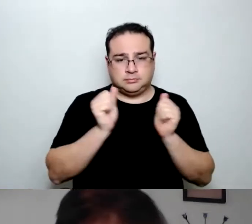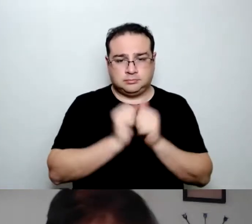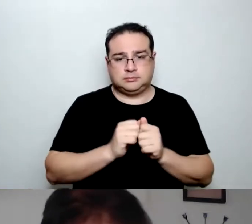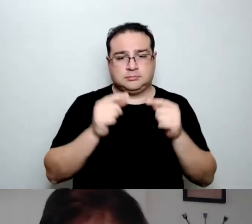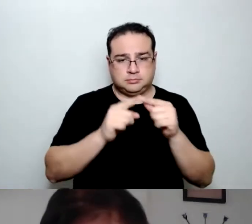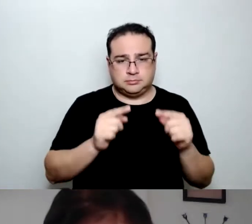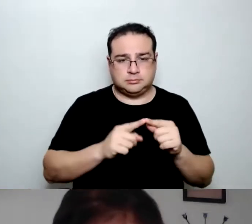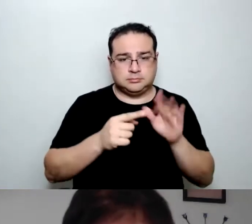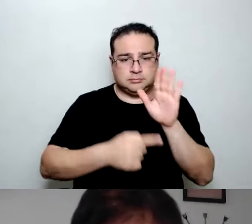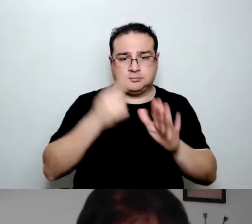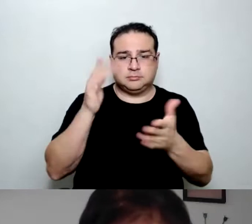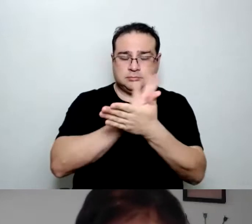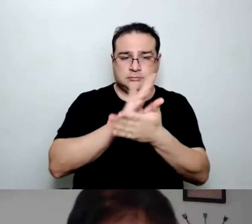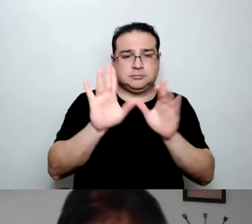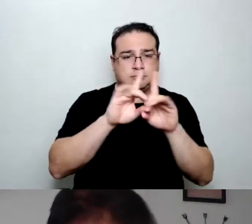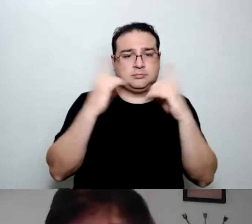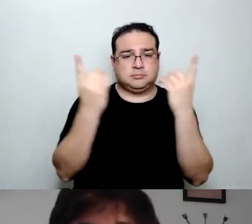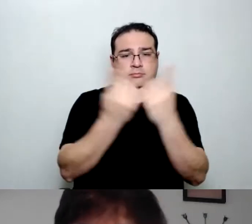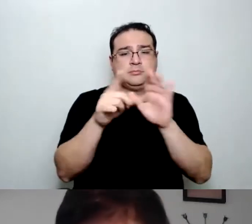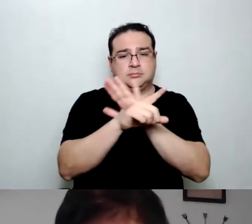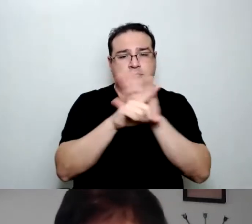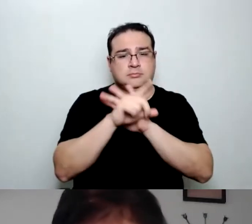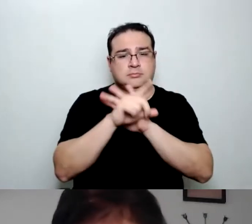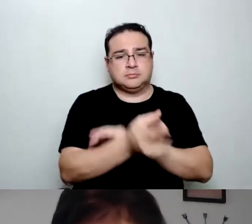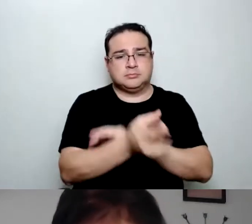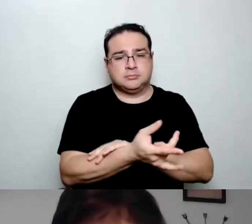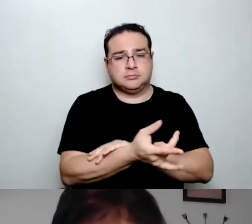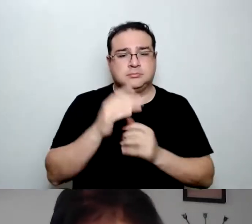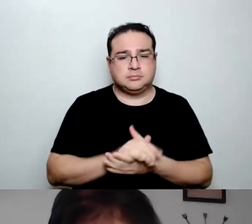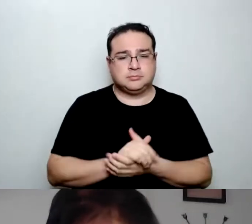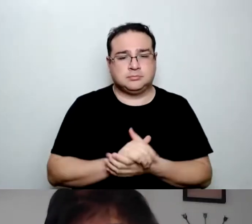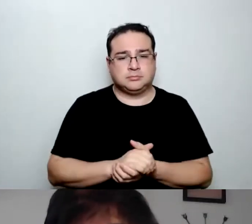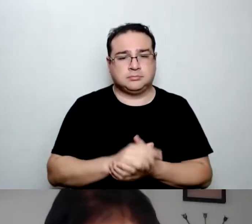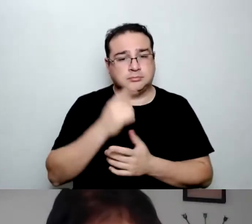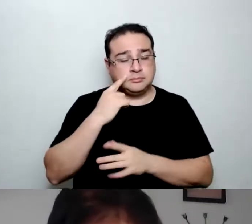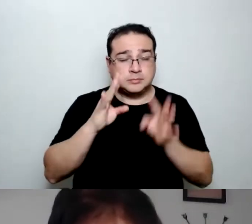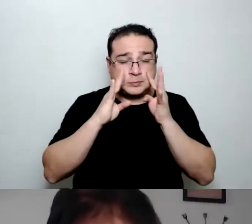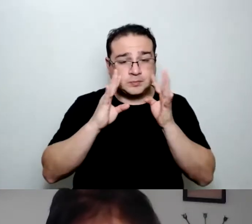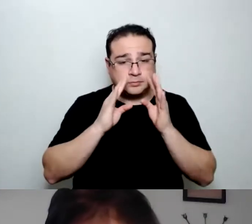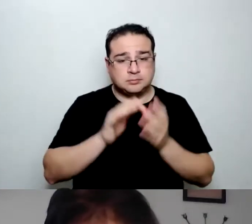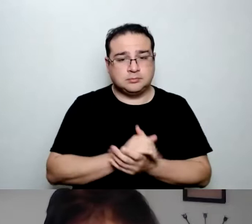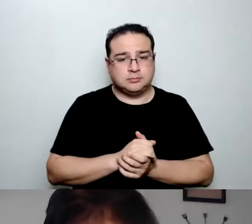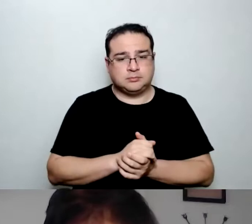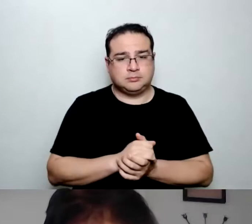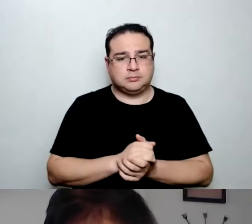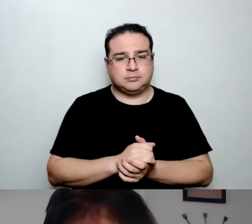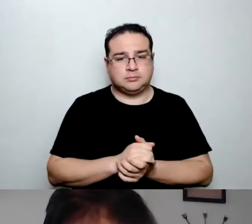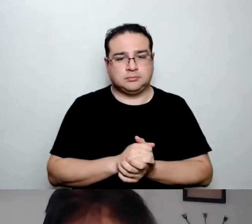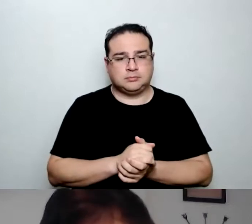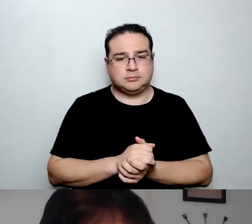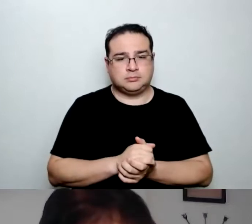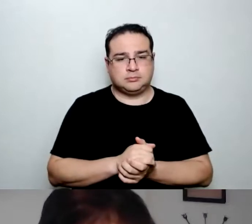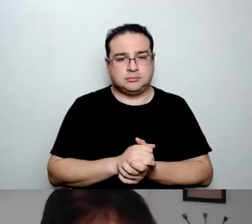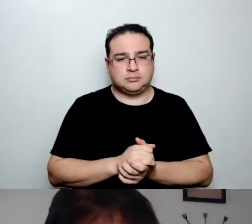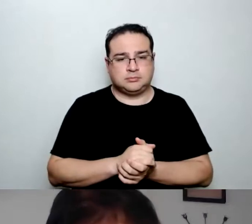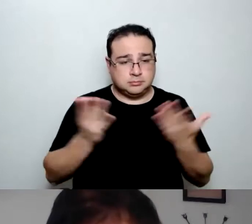encaminha por e-mail para alguns departamentos de pesquisa, enfim, vamos prestando atenção. E,